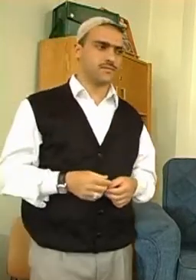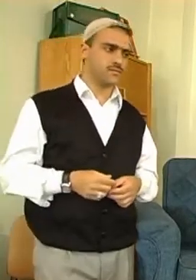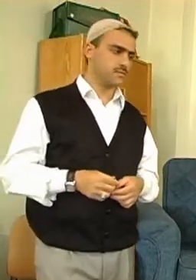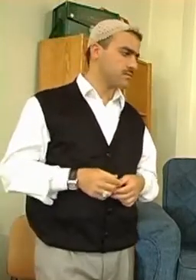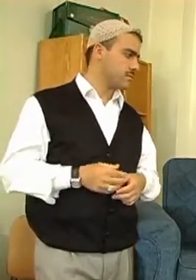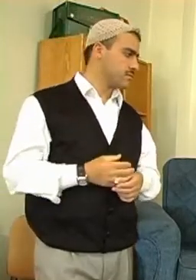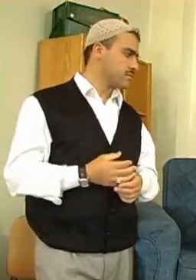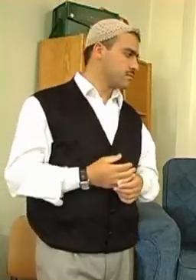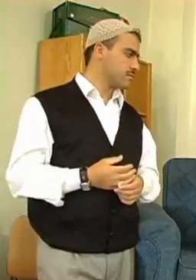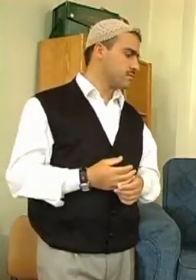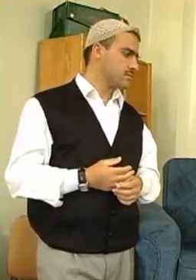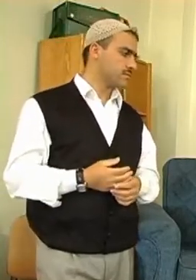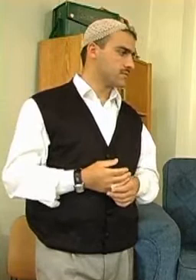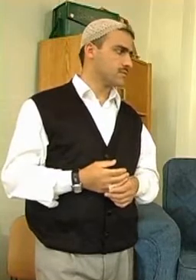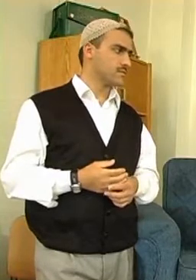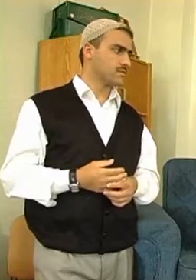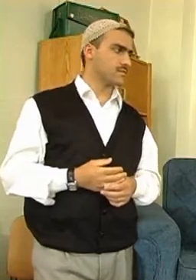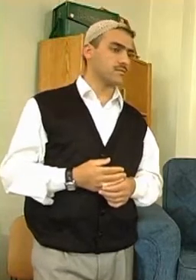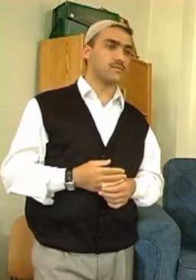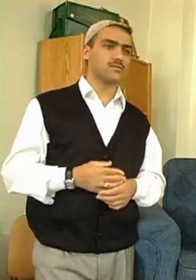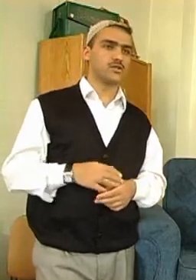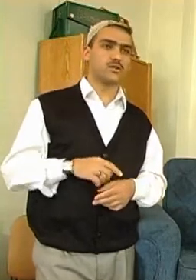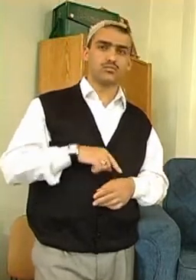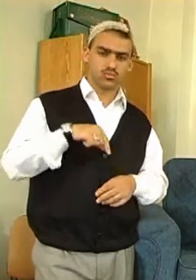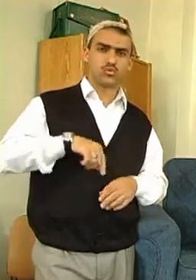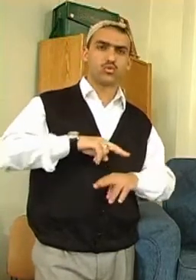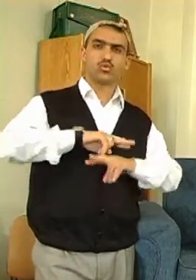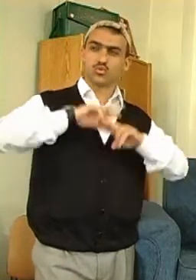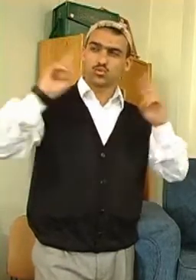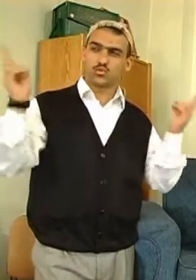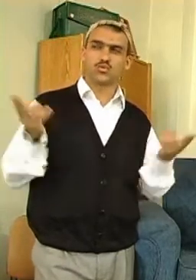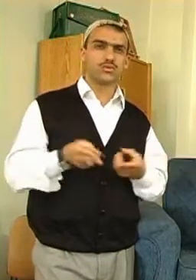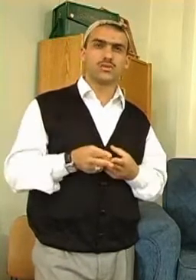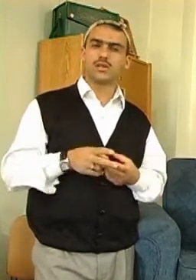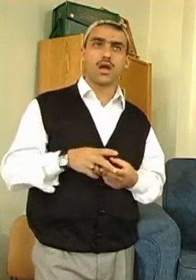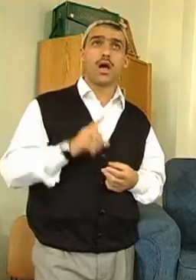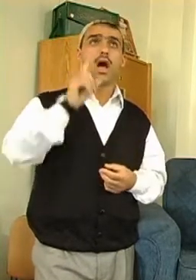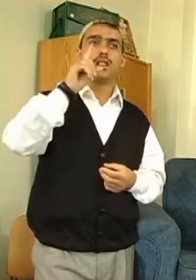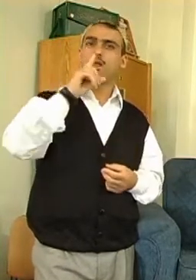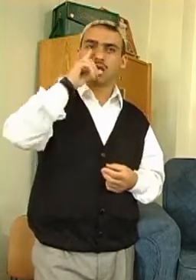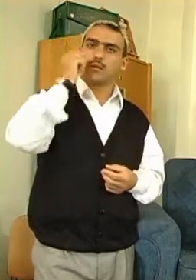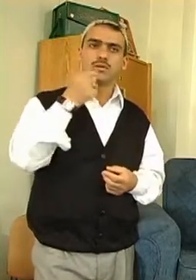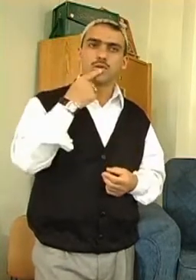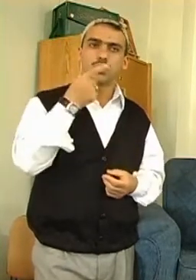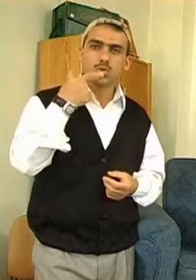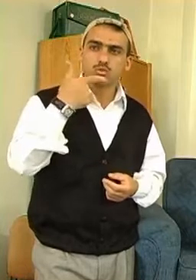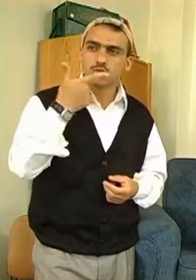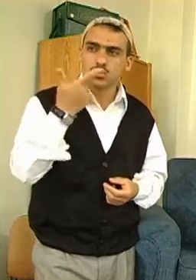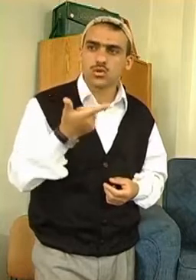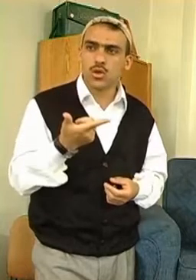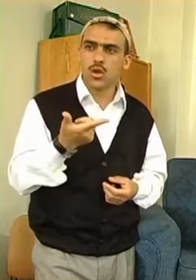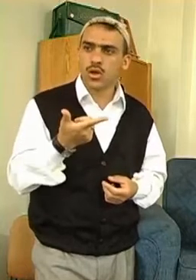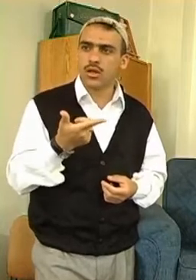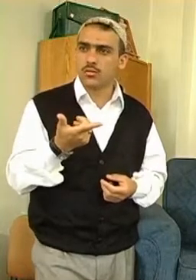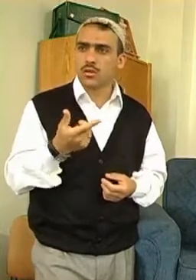mahlukat üstünde bir muhatab-ı ilahi, muhatab-ı ilahi ne güzel. Ve cennete layık bir misafir-i